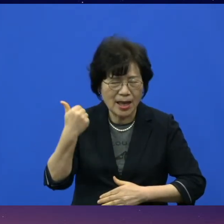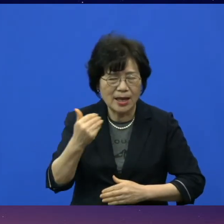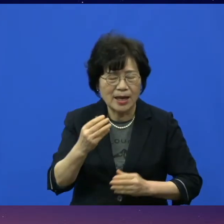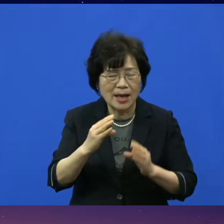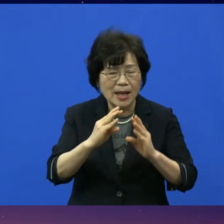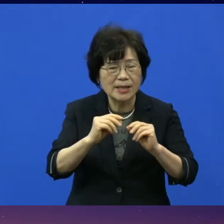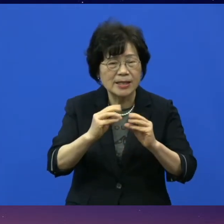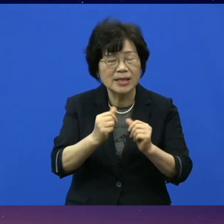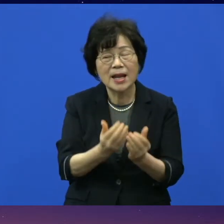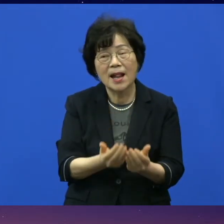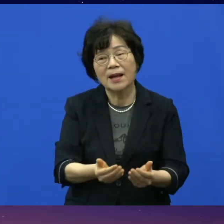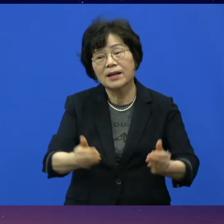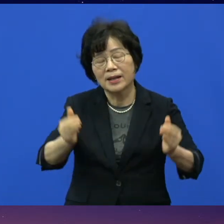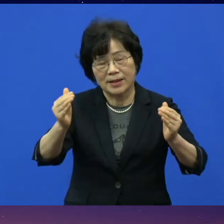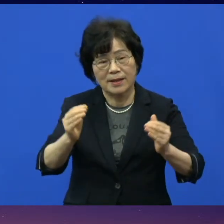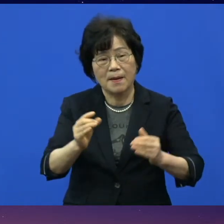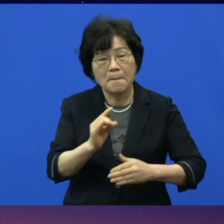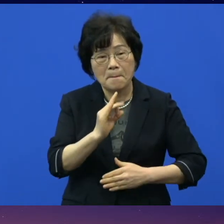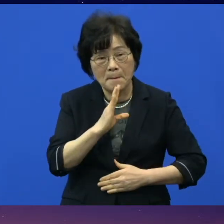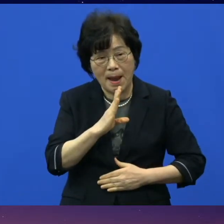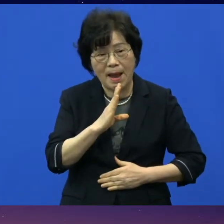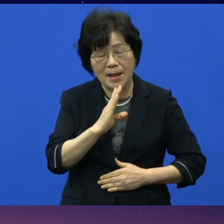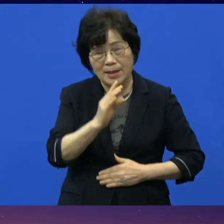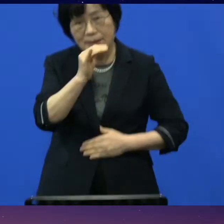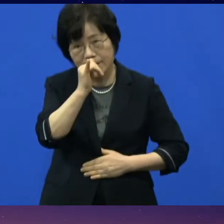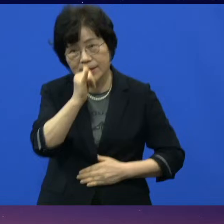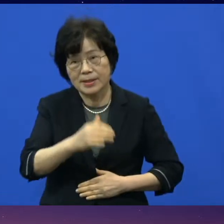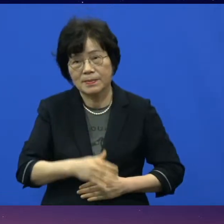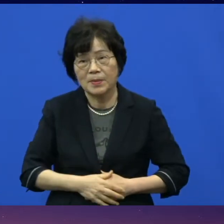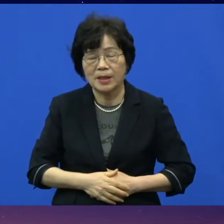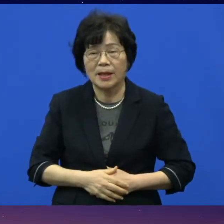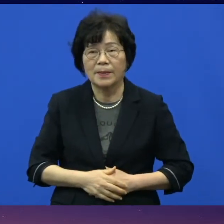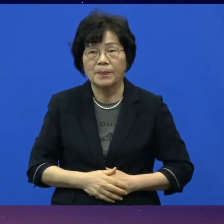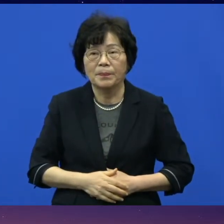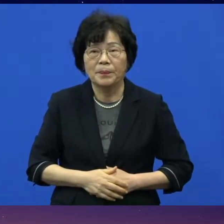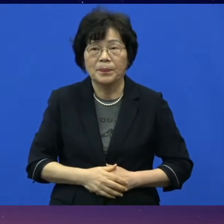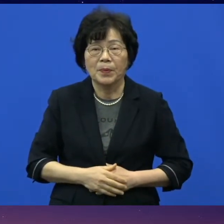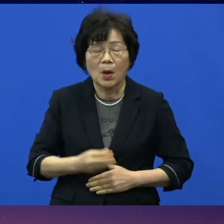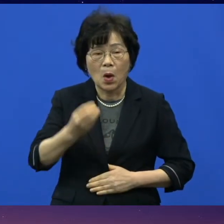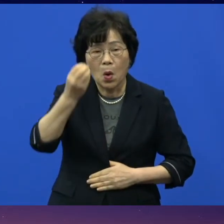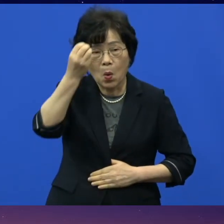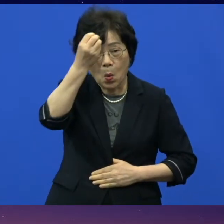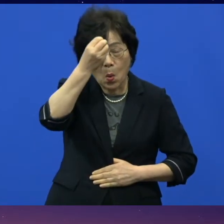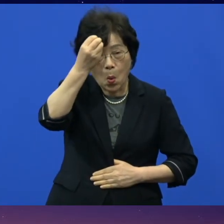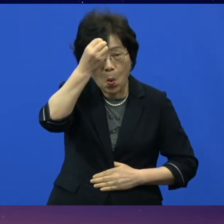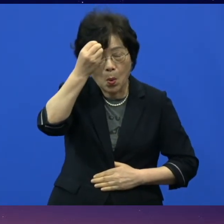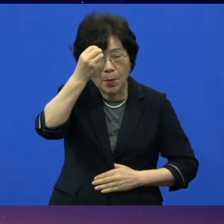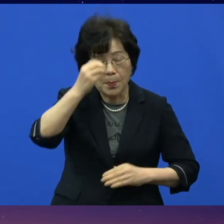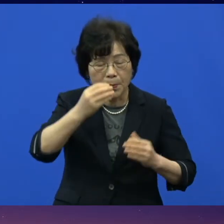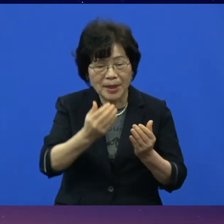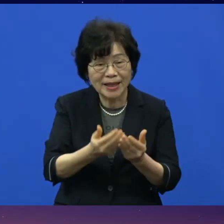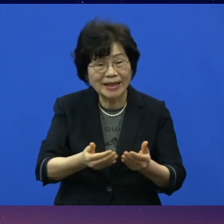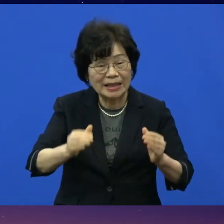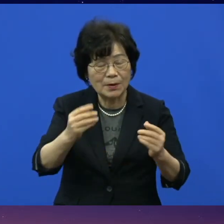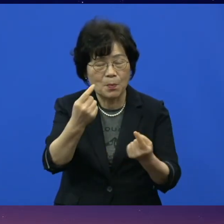대부분 질그릇이었습니다. 고급스러운 그런 질그릇보다 고급스러운 그릇보다